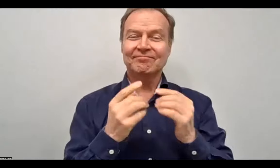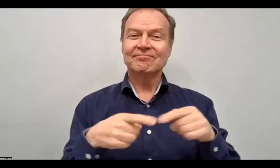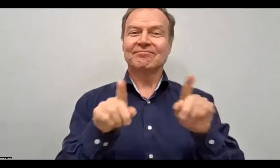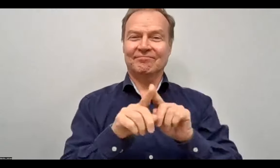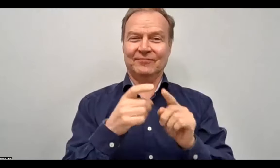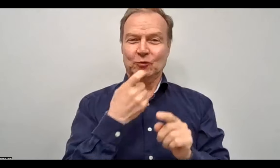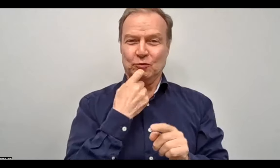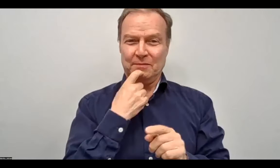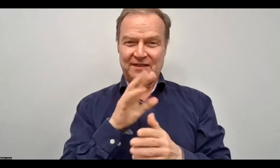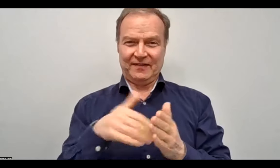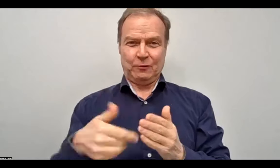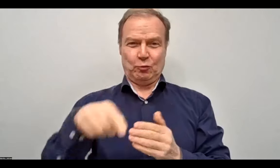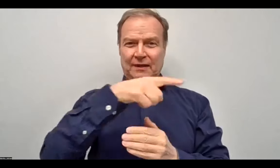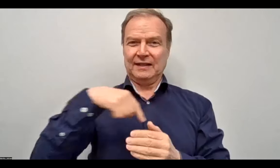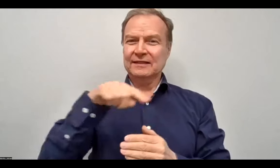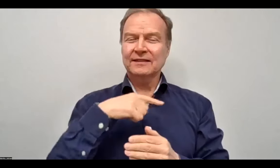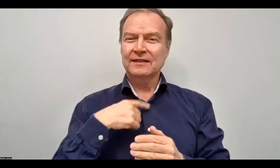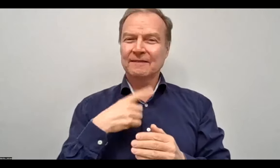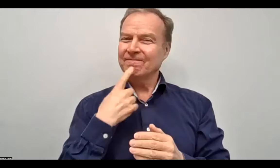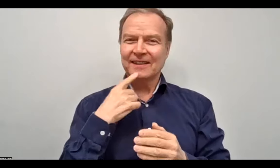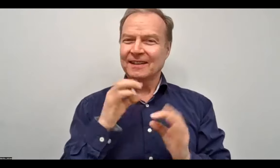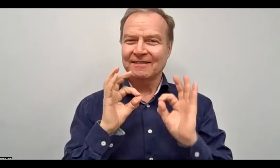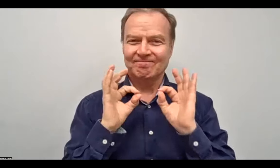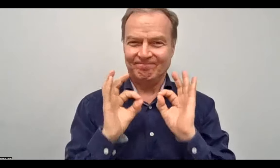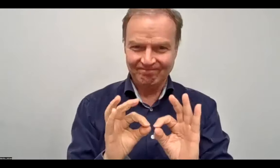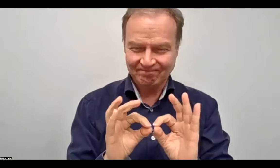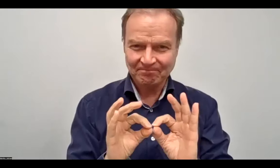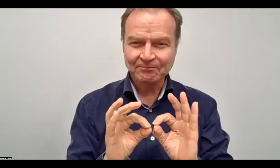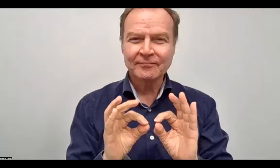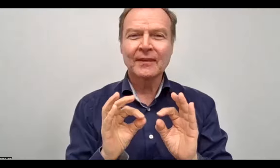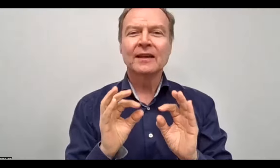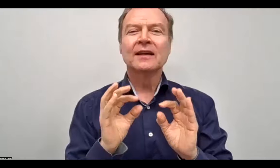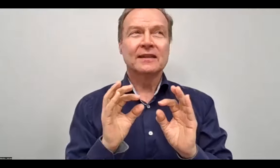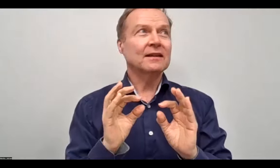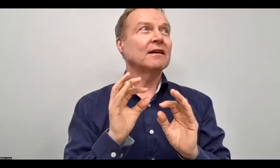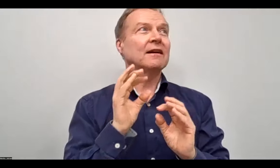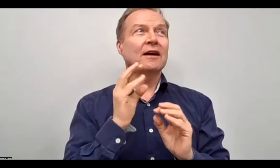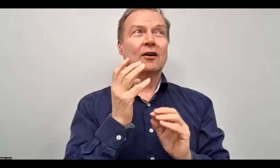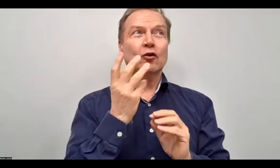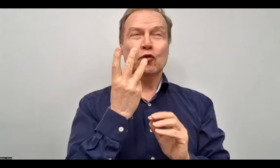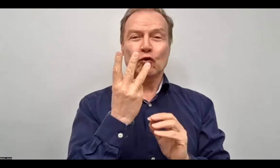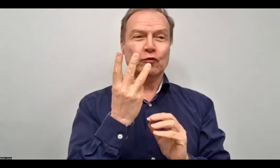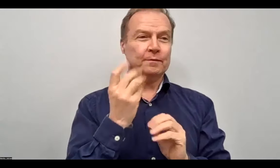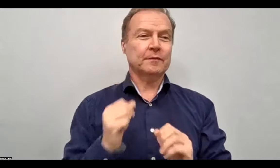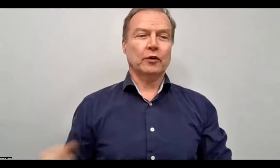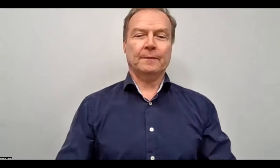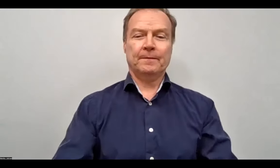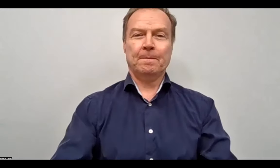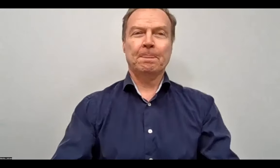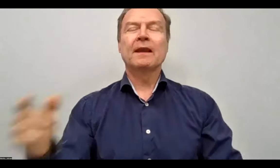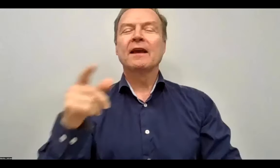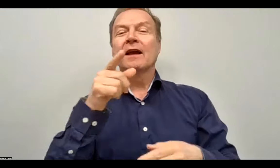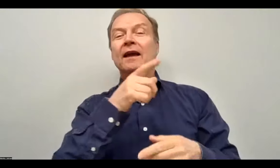yhdenvertaisuuden ja tasa-arvon toteutumisen esteet meille suomalaisille viittomakielisille, niin näitä ongelmia on